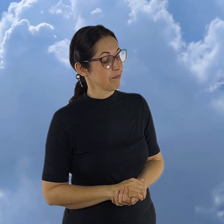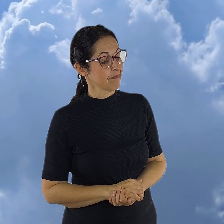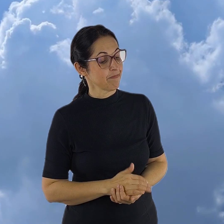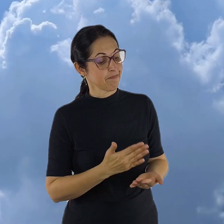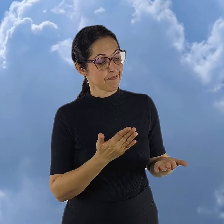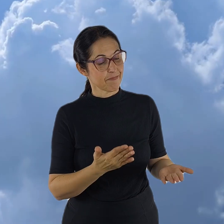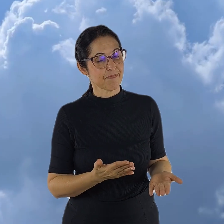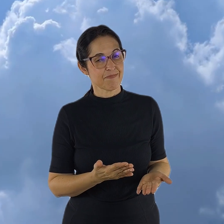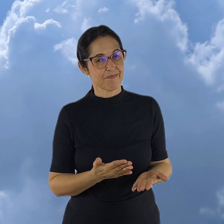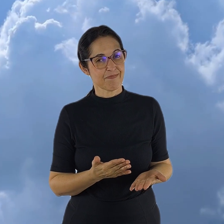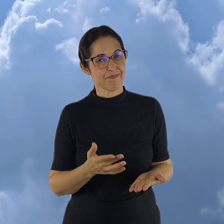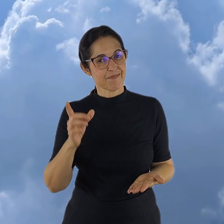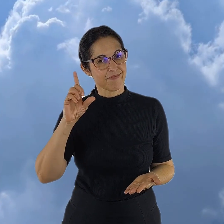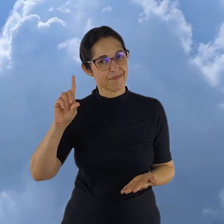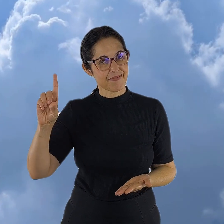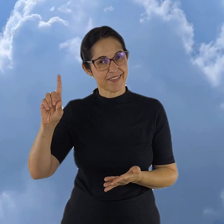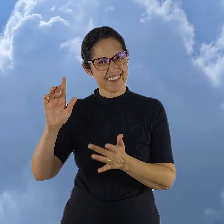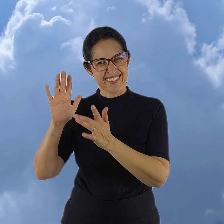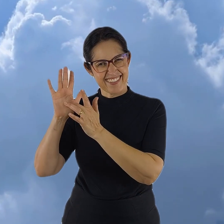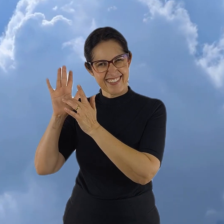Porque em Deus não há dúvidas.